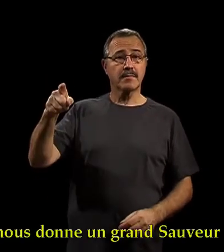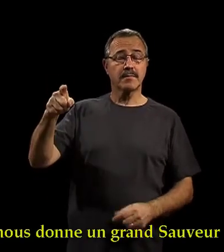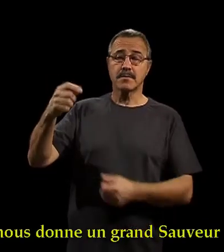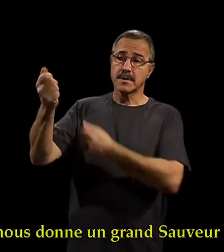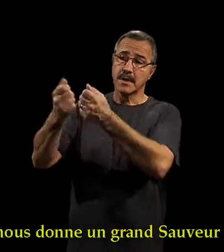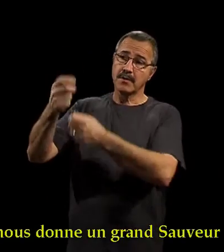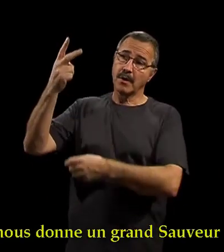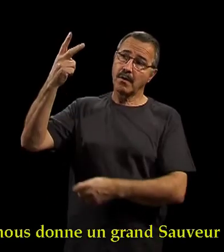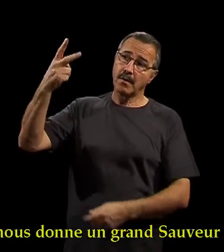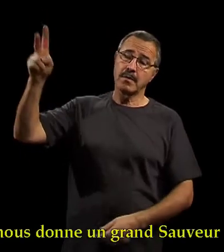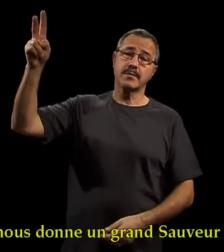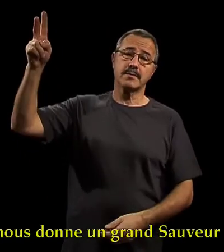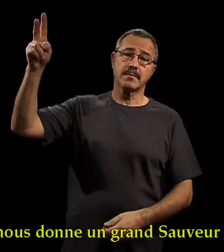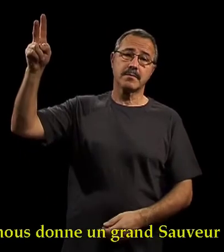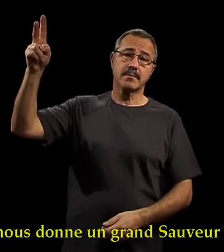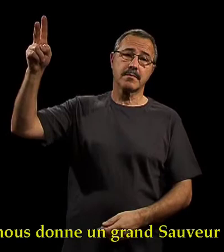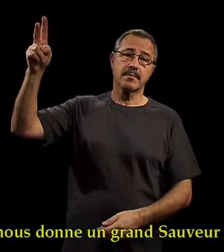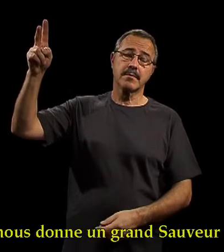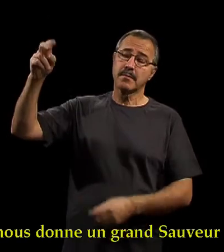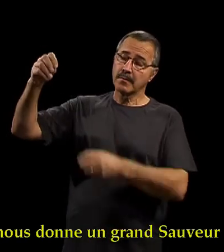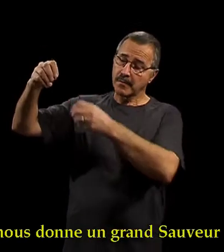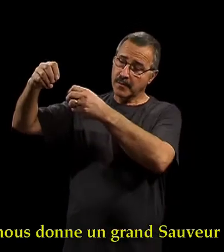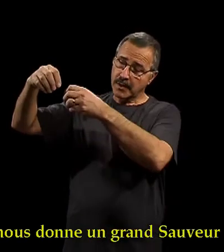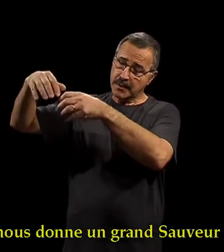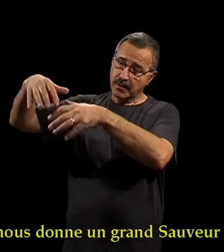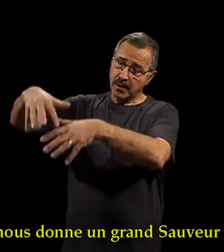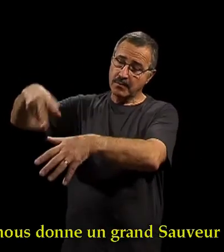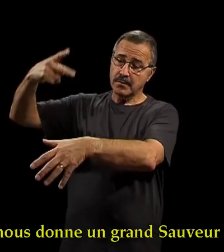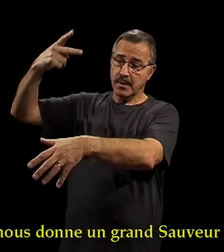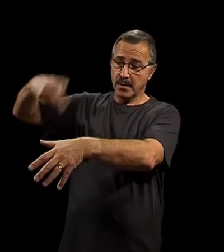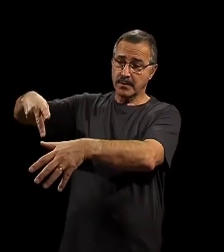Il nous donne un grand sauveur dans la famille de David, son serviteur.